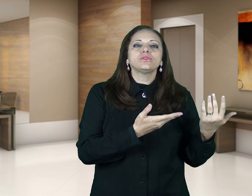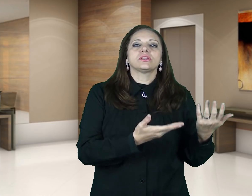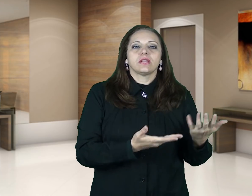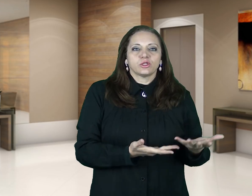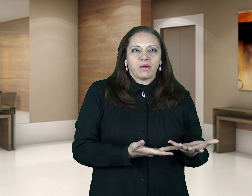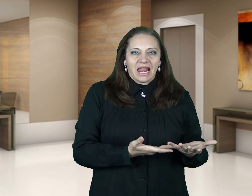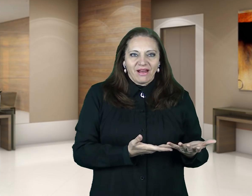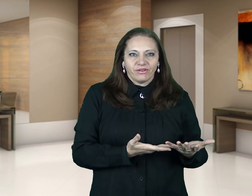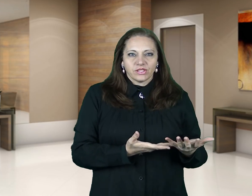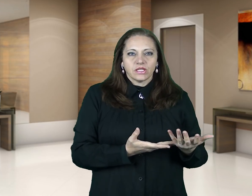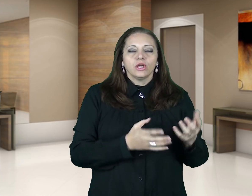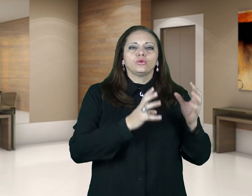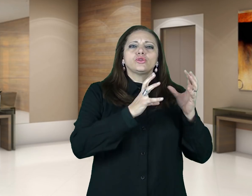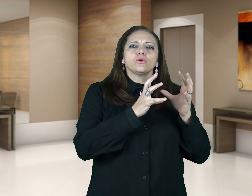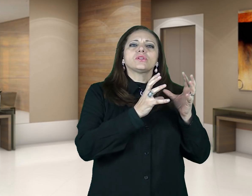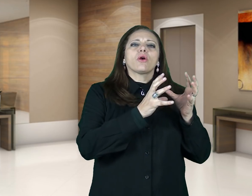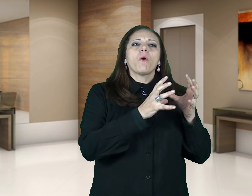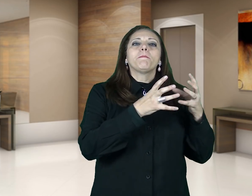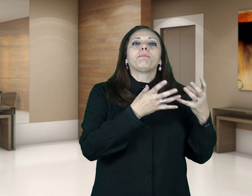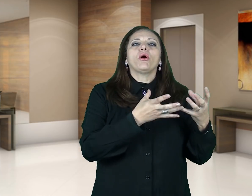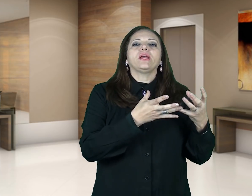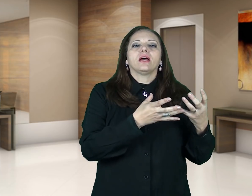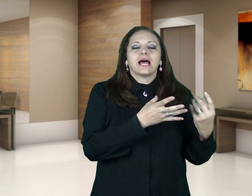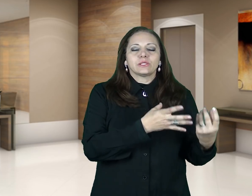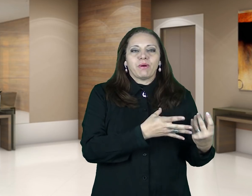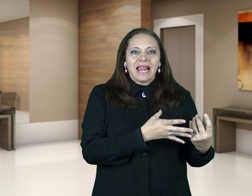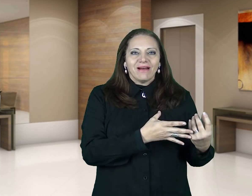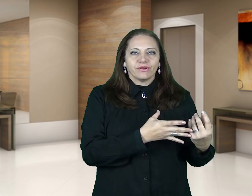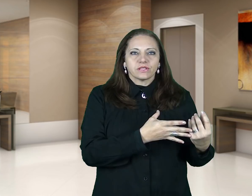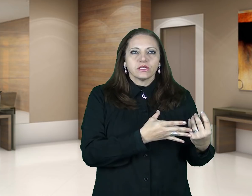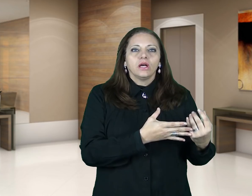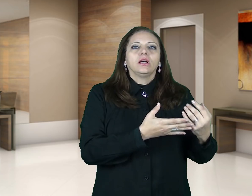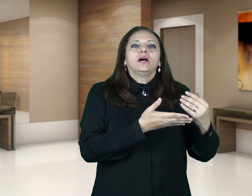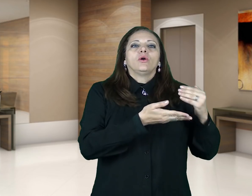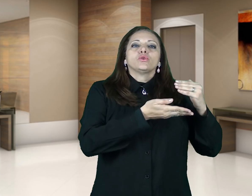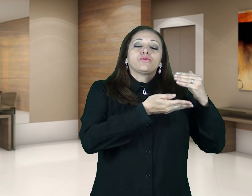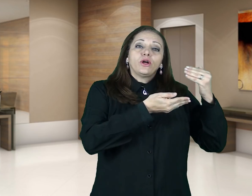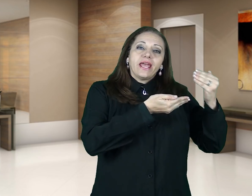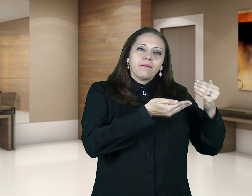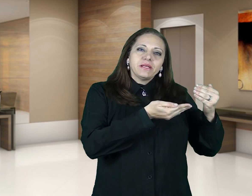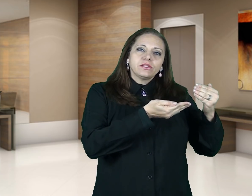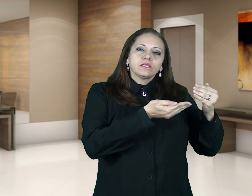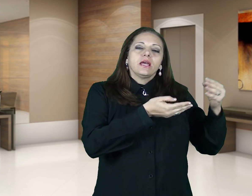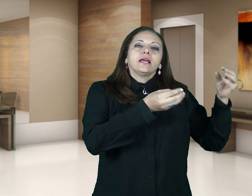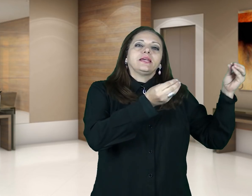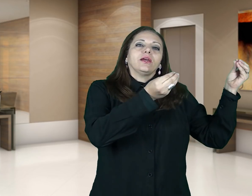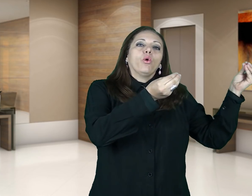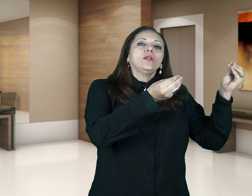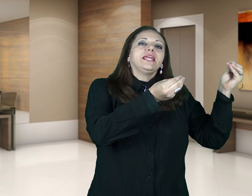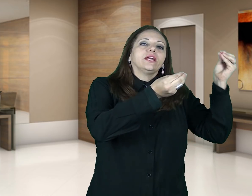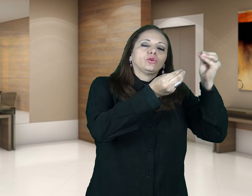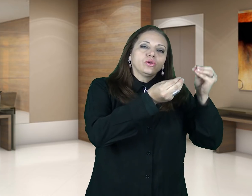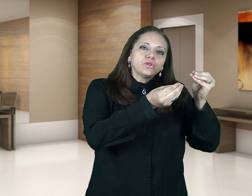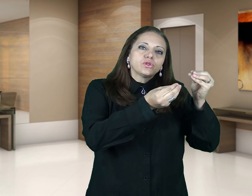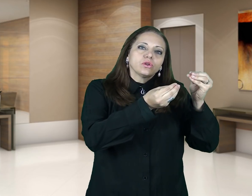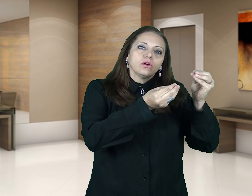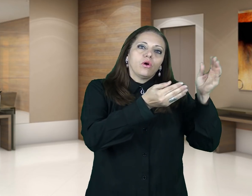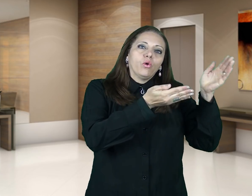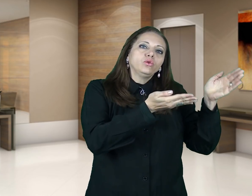sons das palavras, dos sons que compõem as palavras. Os fonemas que, unidos,